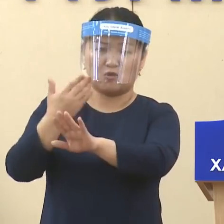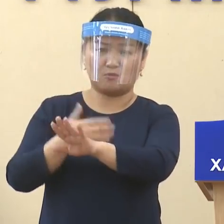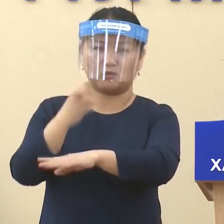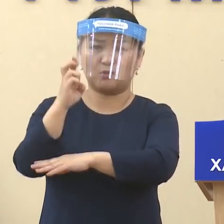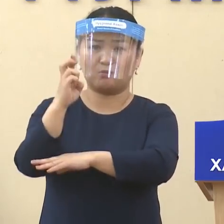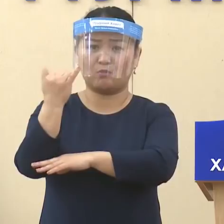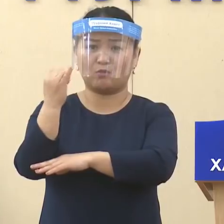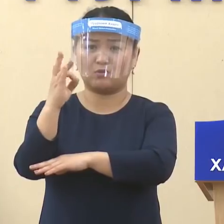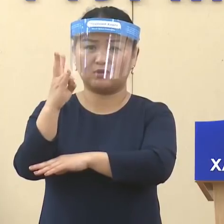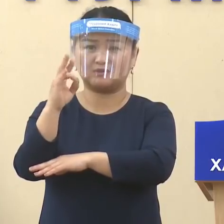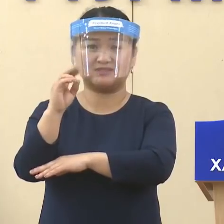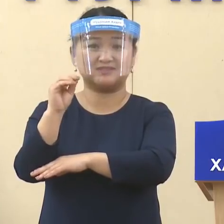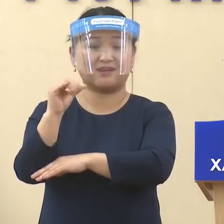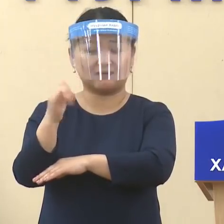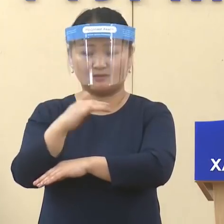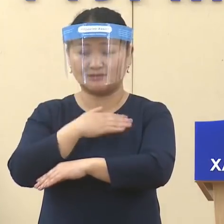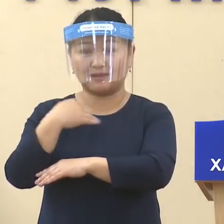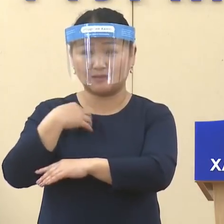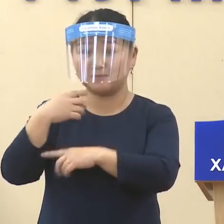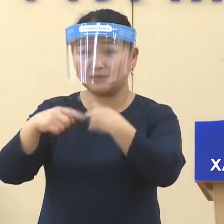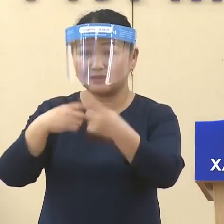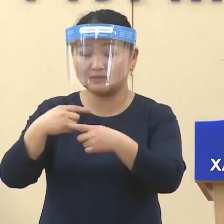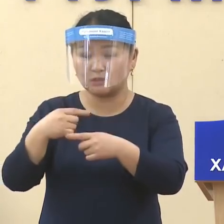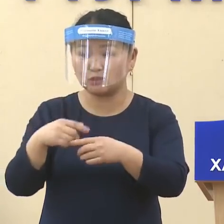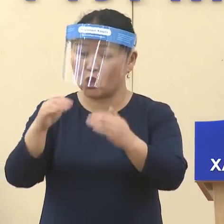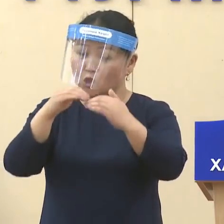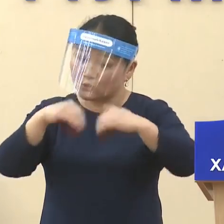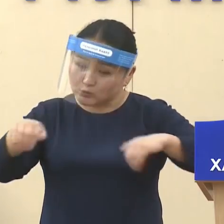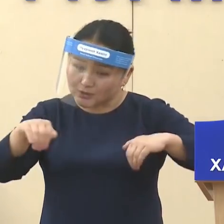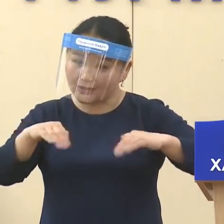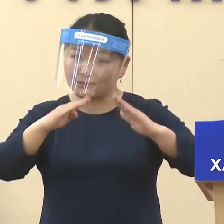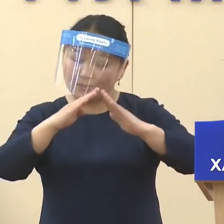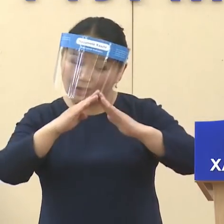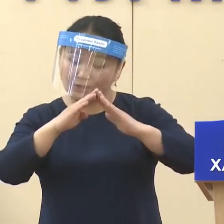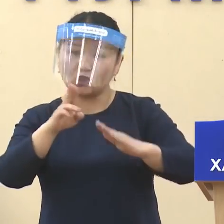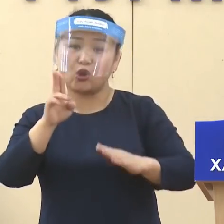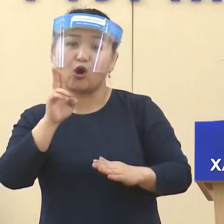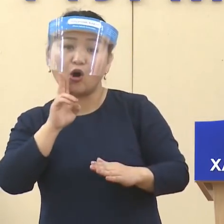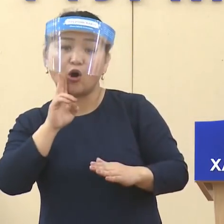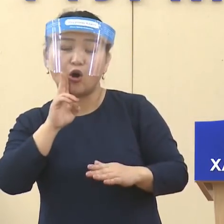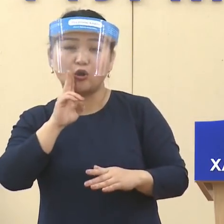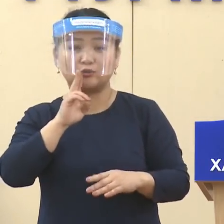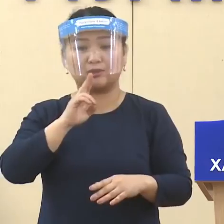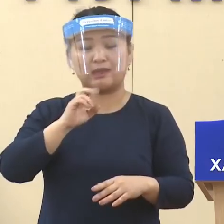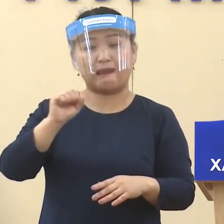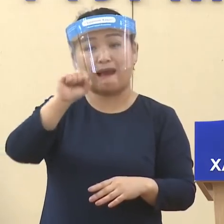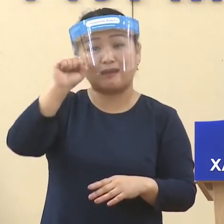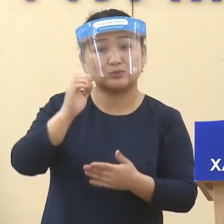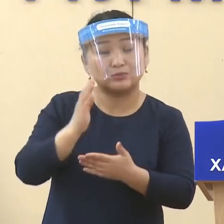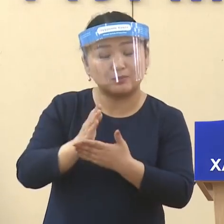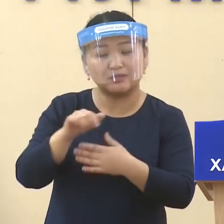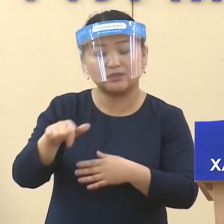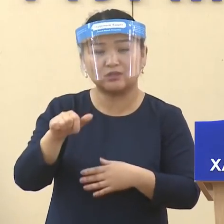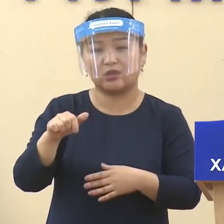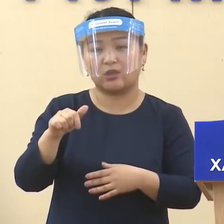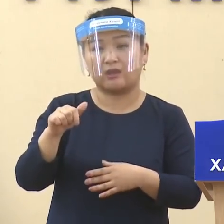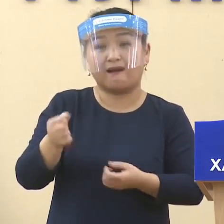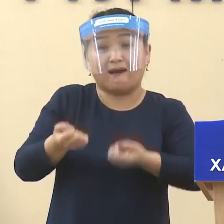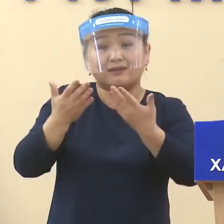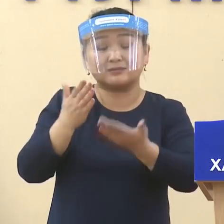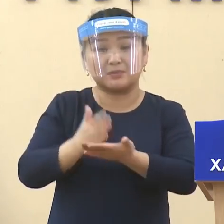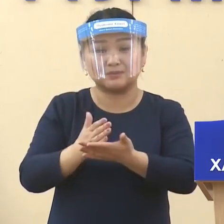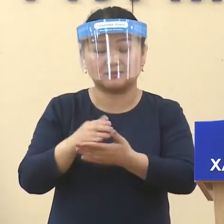хоолтын тасралтууд үүсчихсэн. Одоо улам бүрэн саарлалтууд байгаа энэ дөрөв хэдэн зуугаар амжилттай энэ асуудал шийдвэрлэж